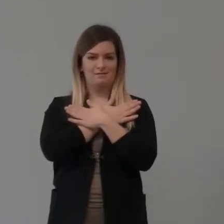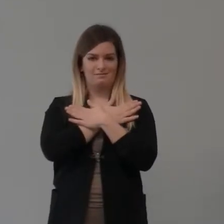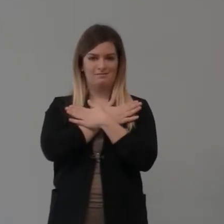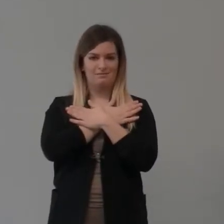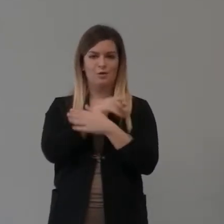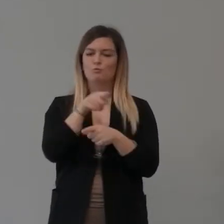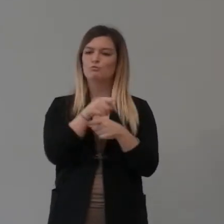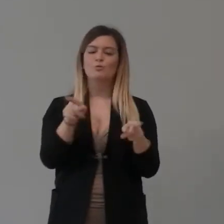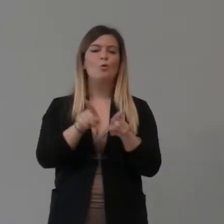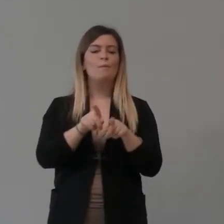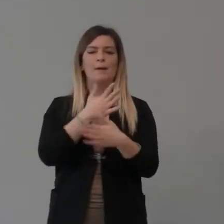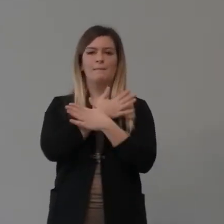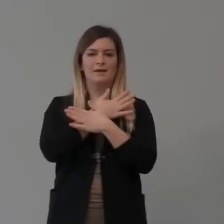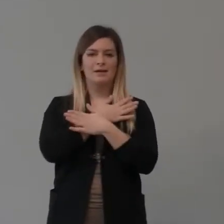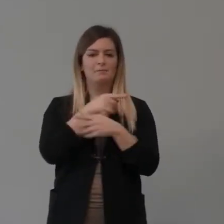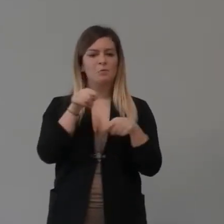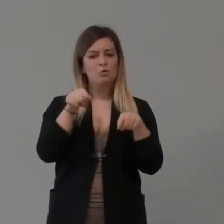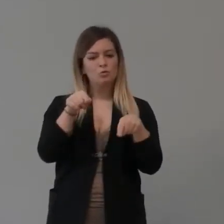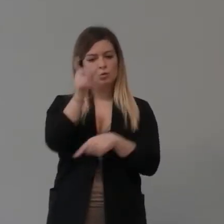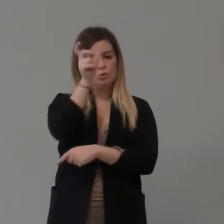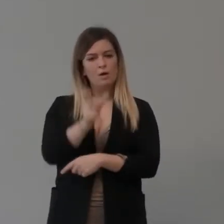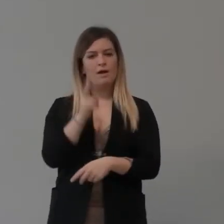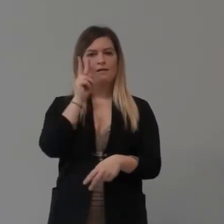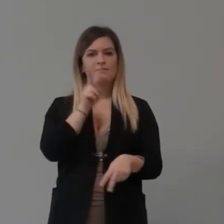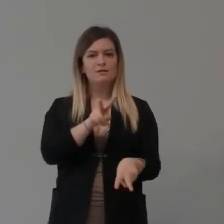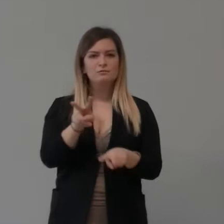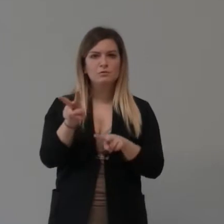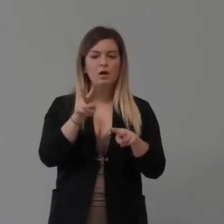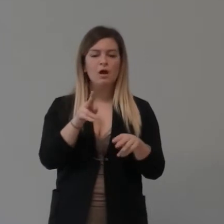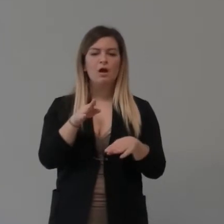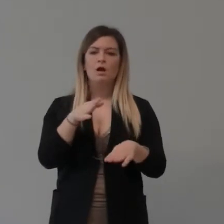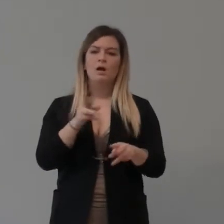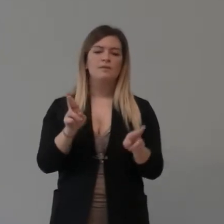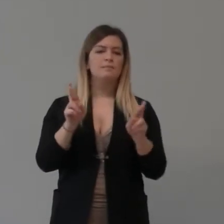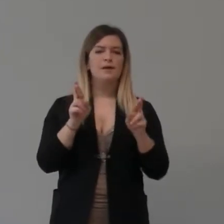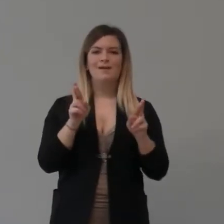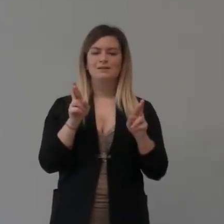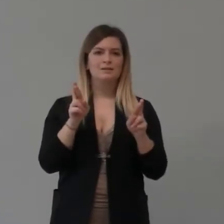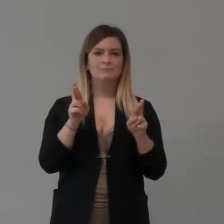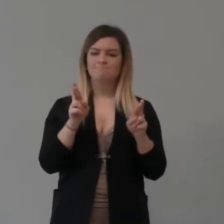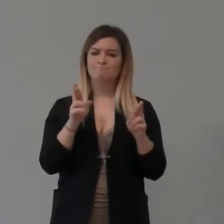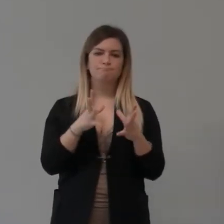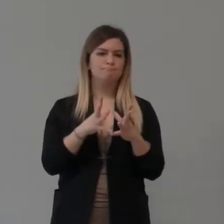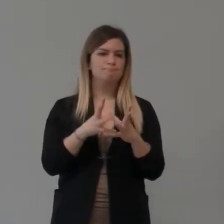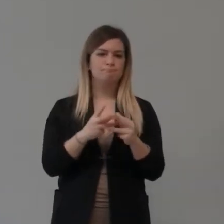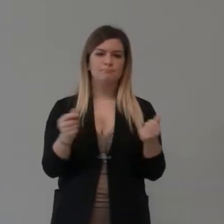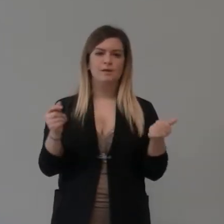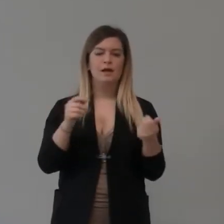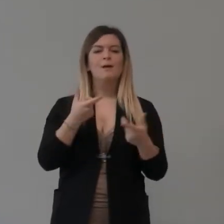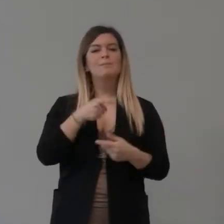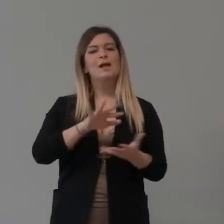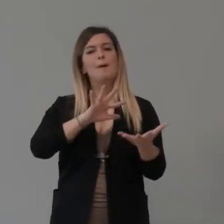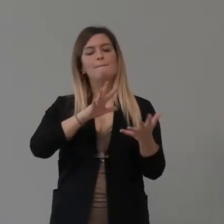come Maria, che hai visto la tua speranza uccisa dal mondo. E la Pasqua è anche se sei